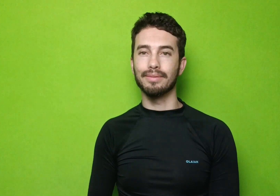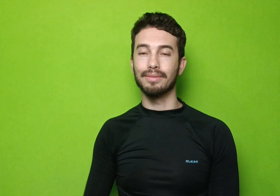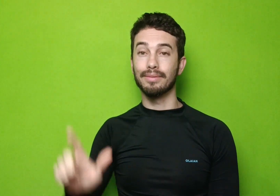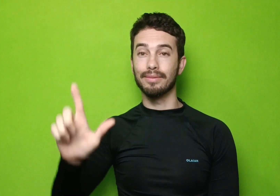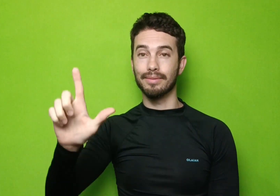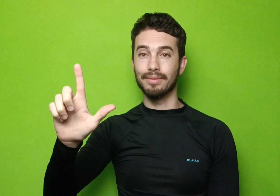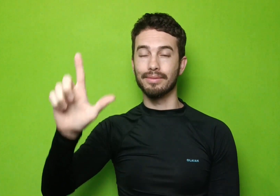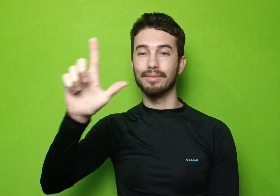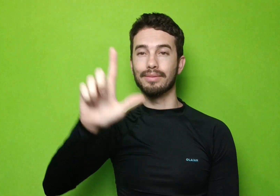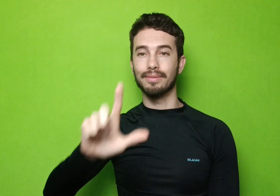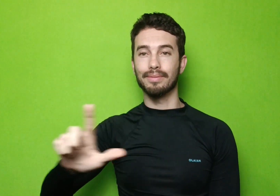Louveira.